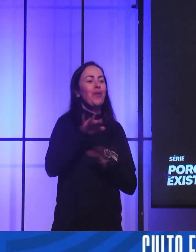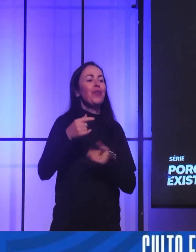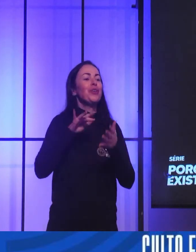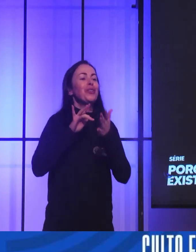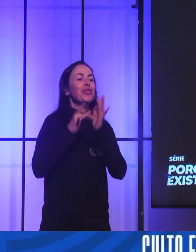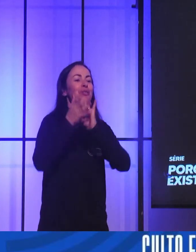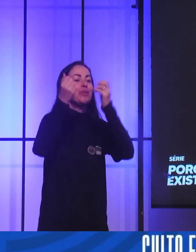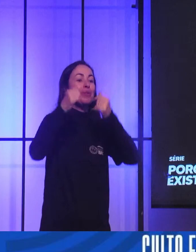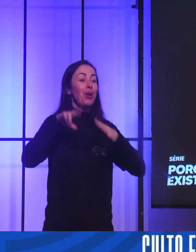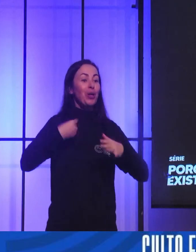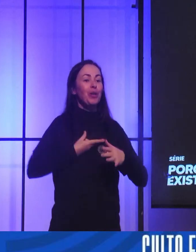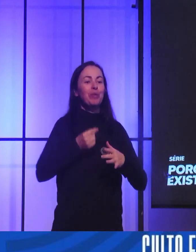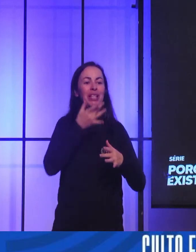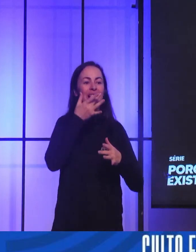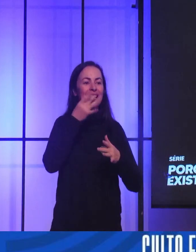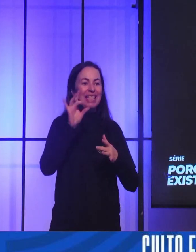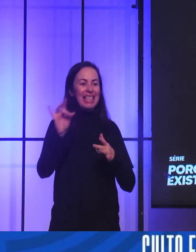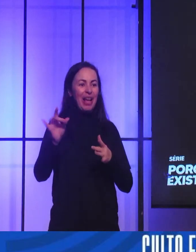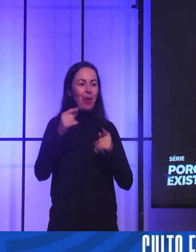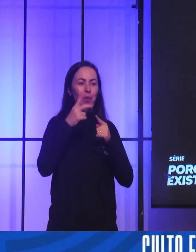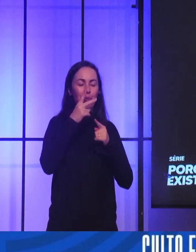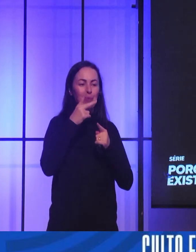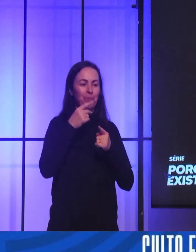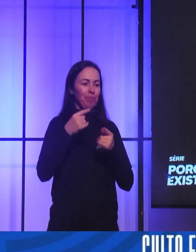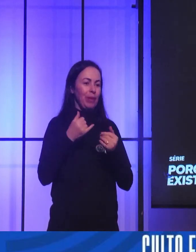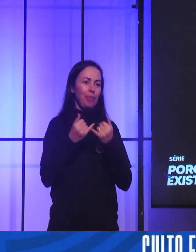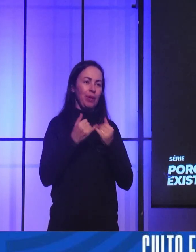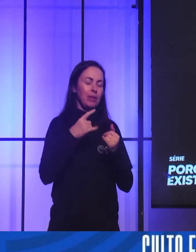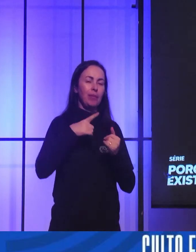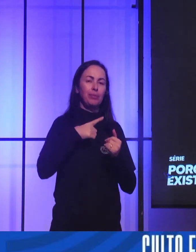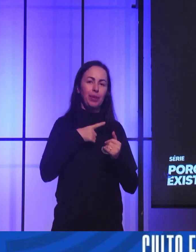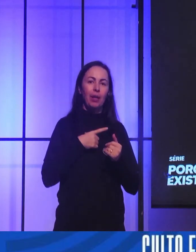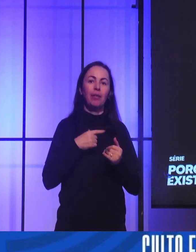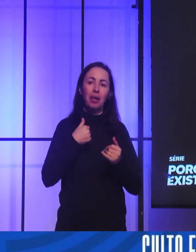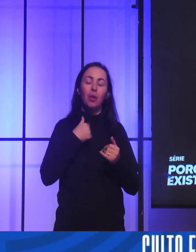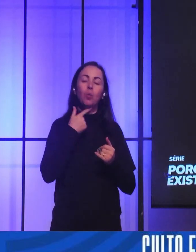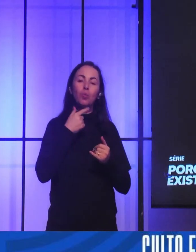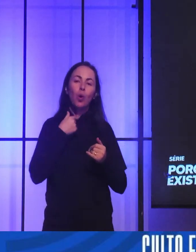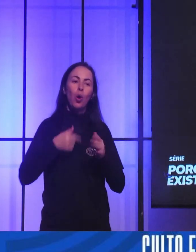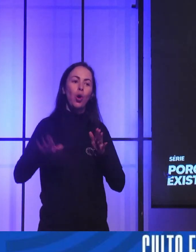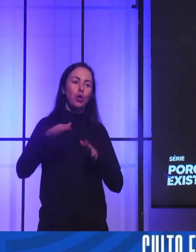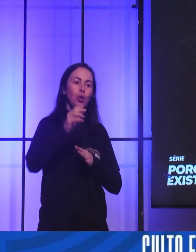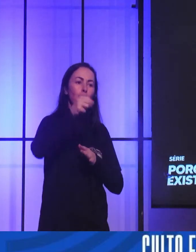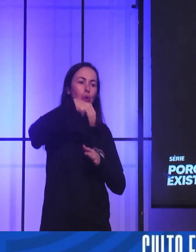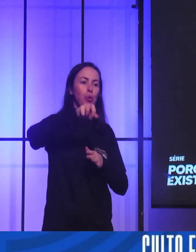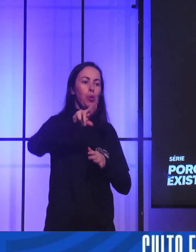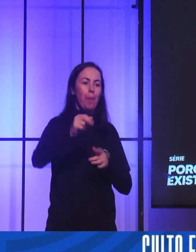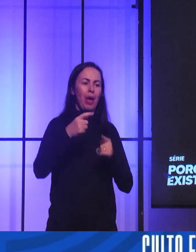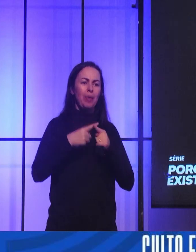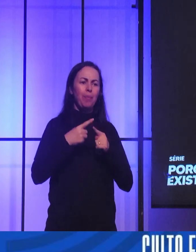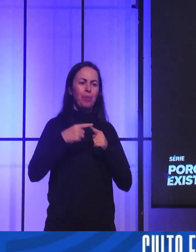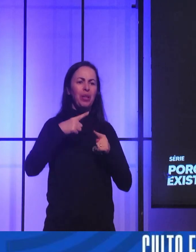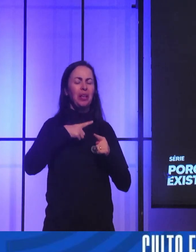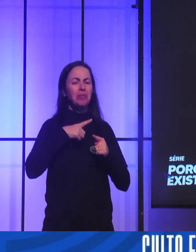no mar. Mas todos os peixes, apesar de viverem numa água salgada, depois que eu os pesco, eu preciso colocar sal no